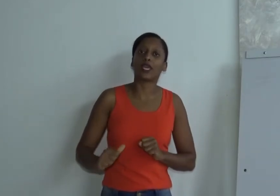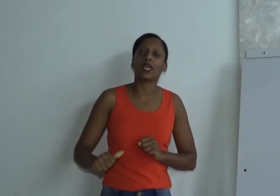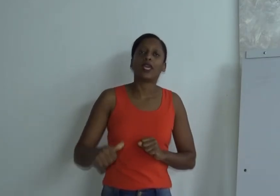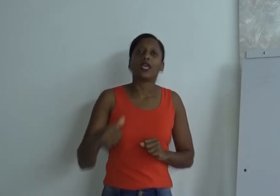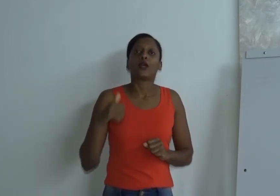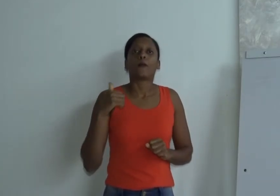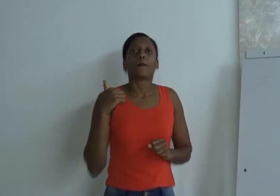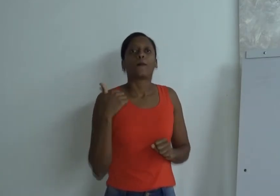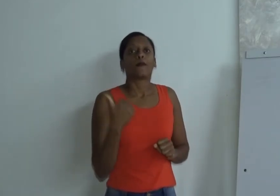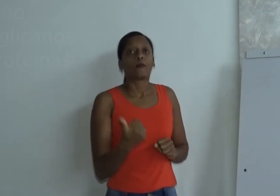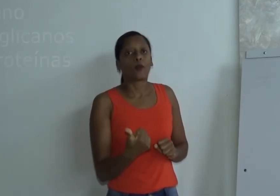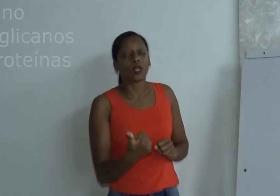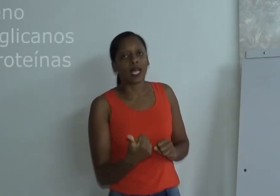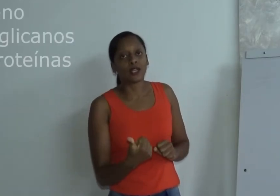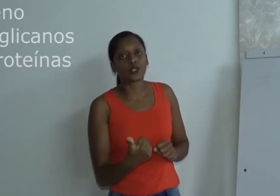quê? Colágeno,